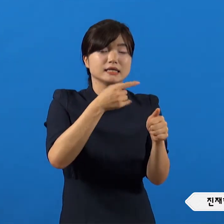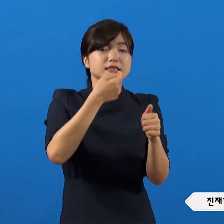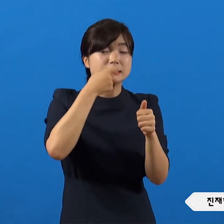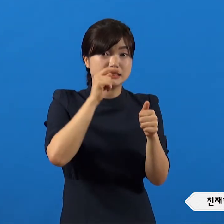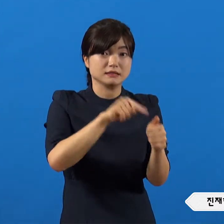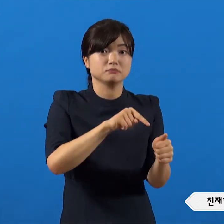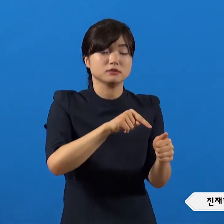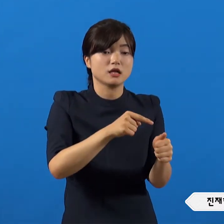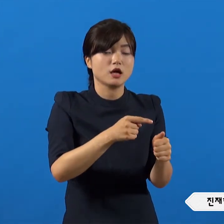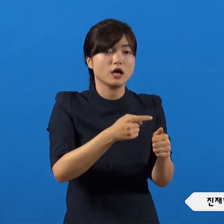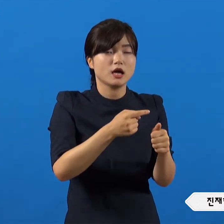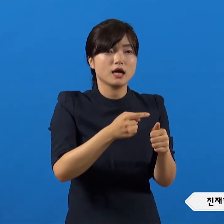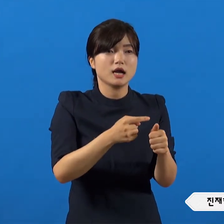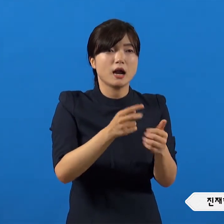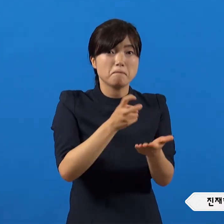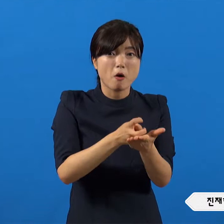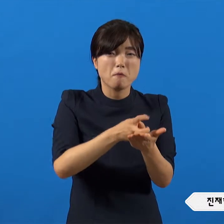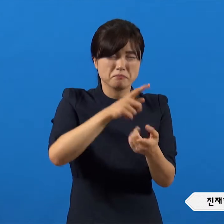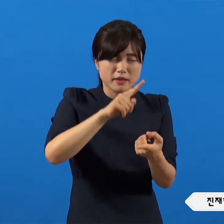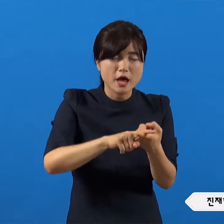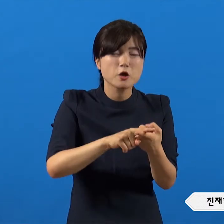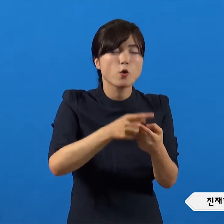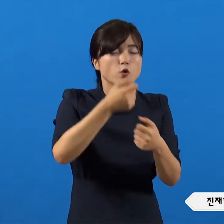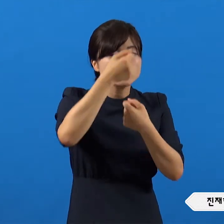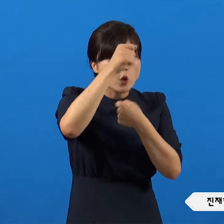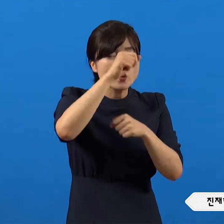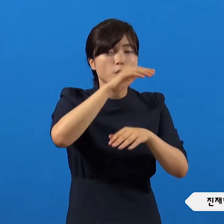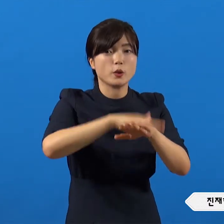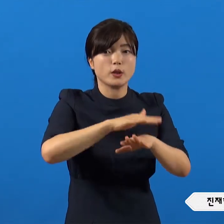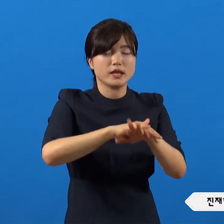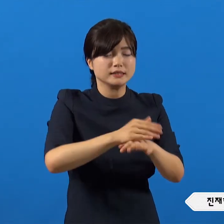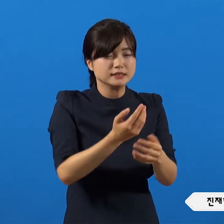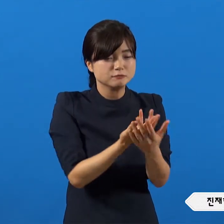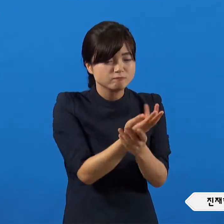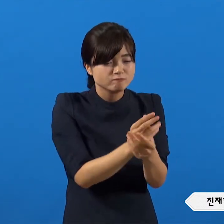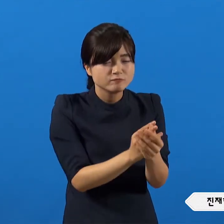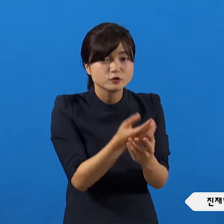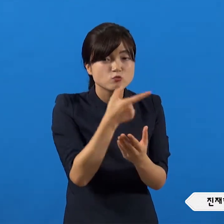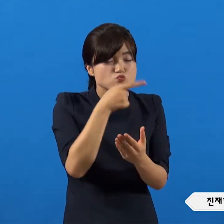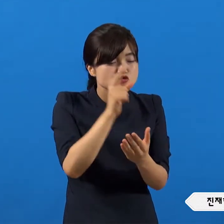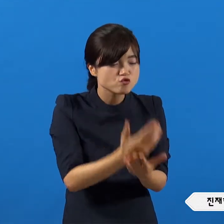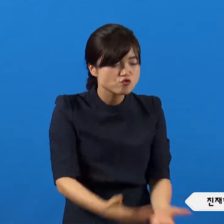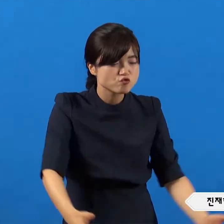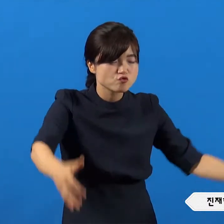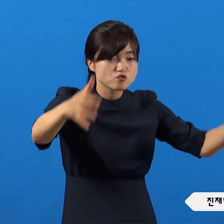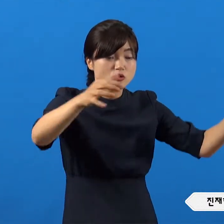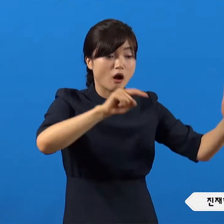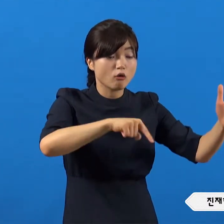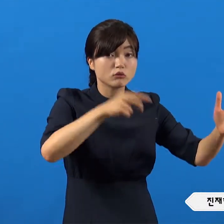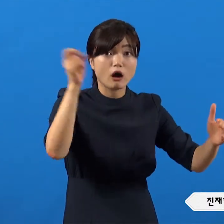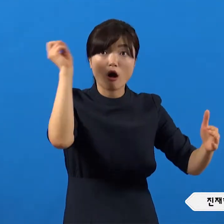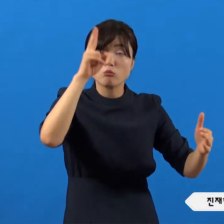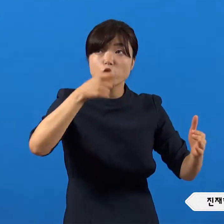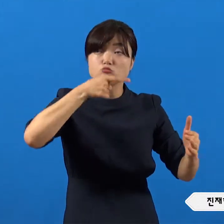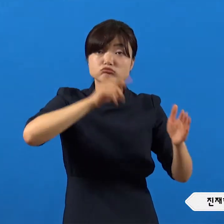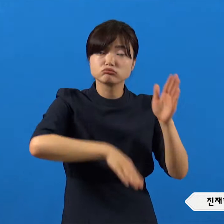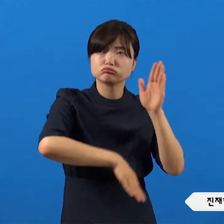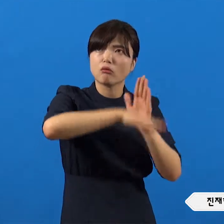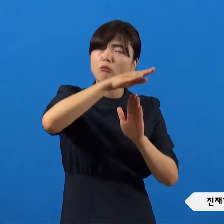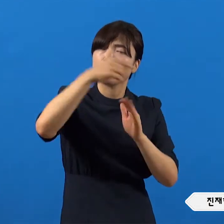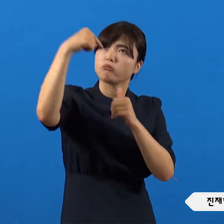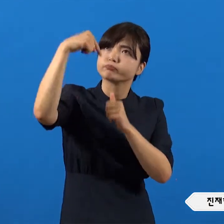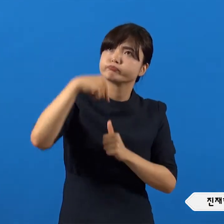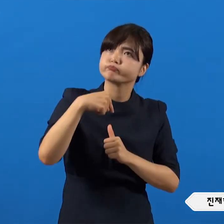발을 닦는 큰 물통이 있었습니다. 그 물통에 물을 채우라고 하십니다.